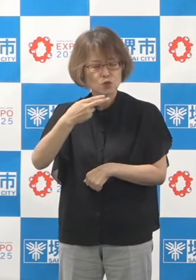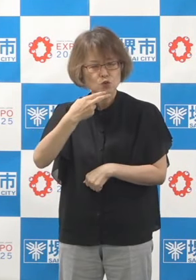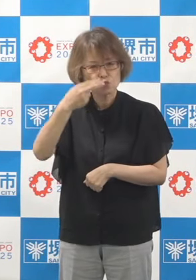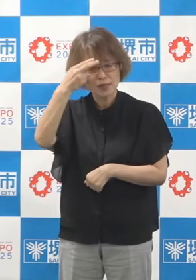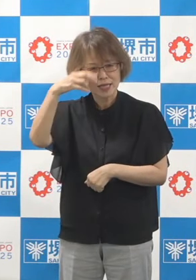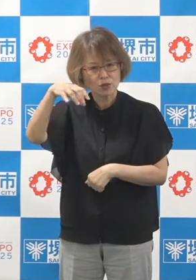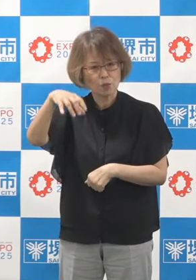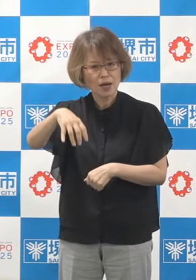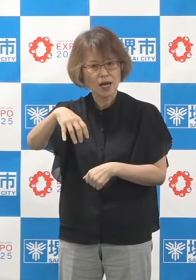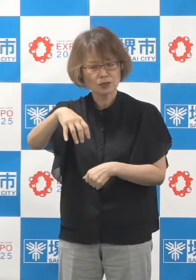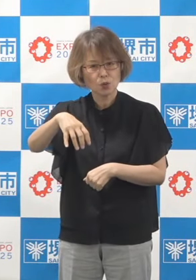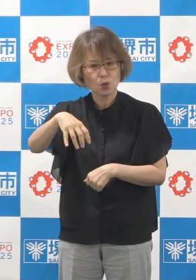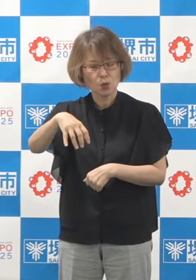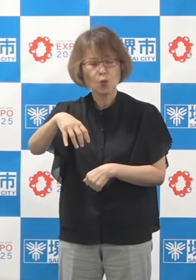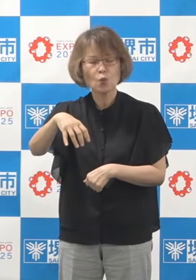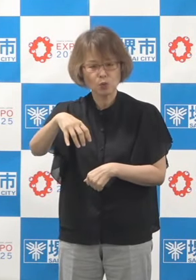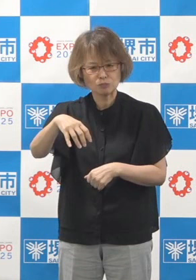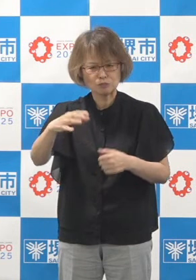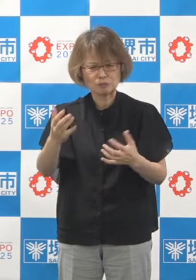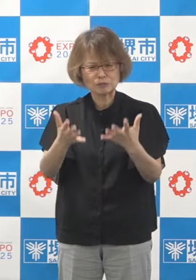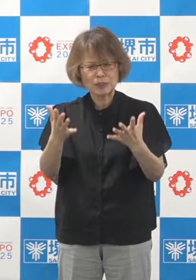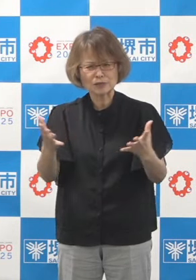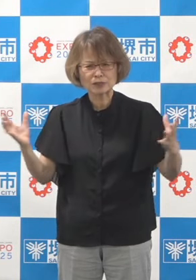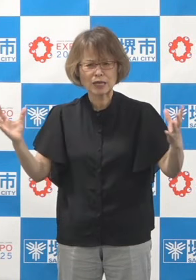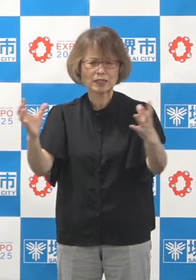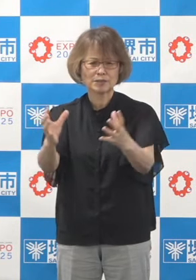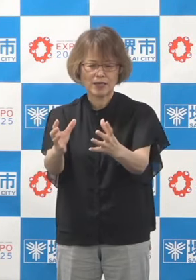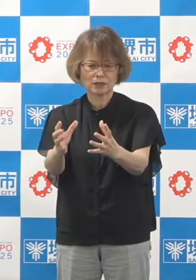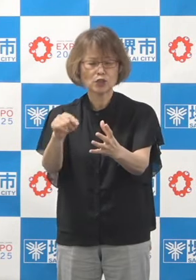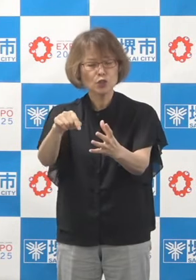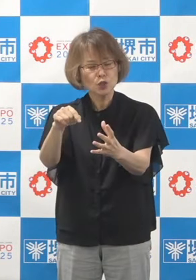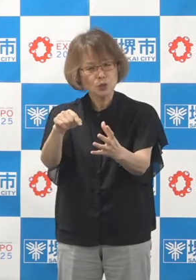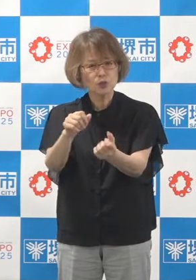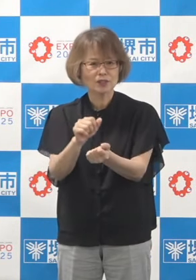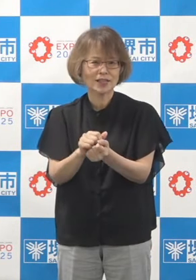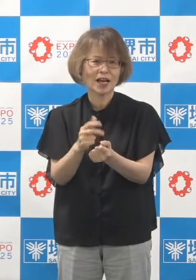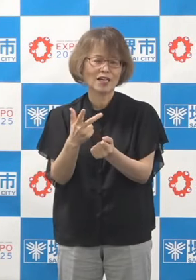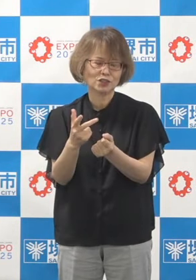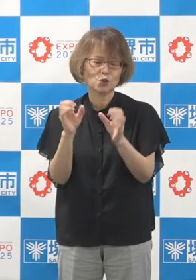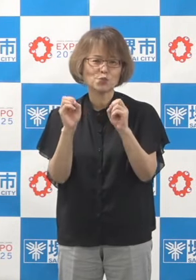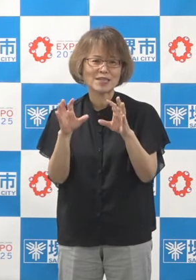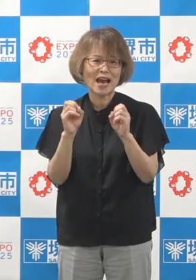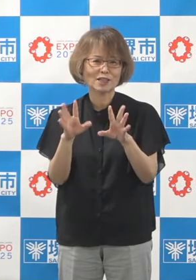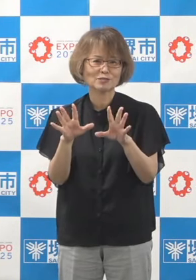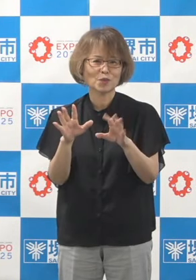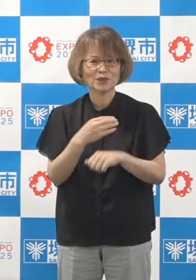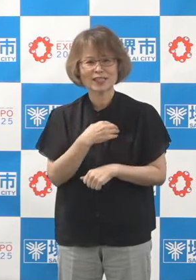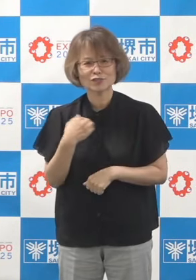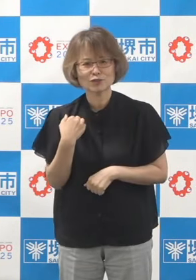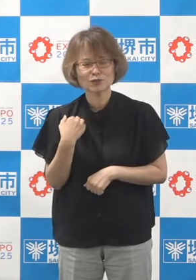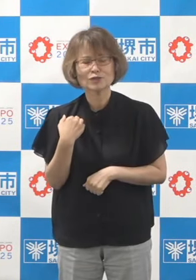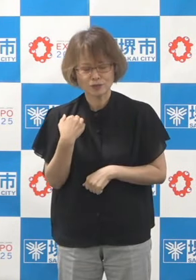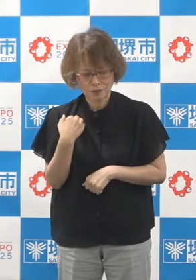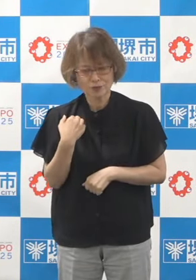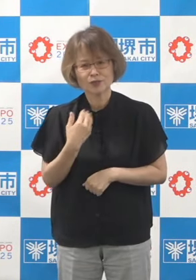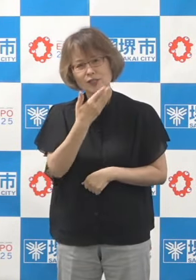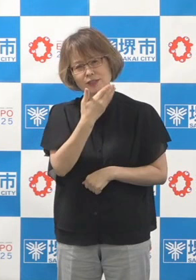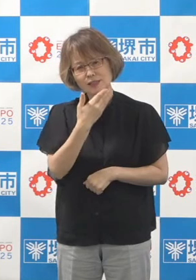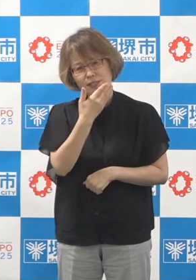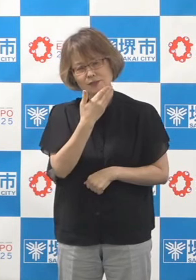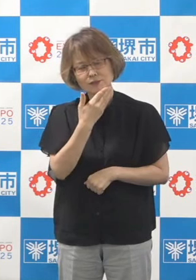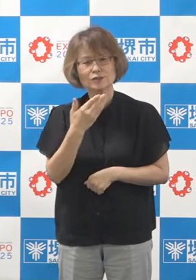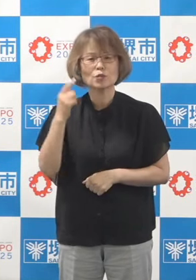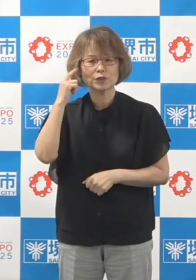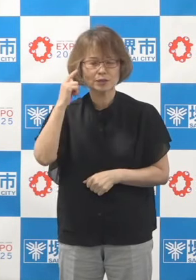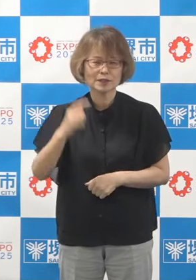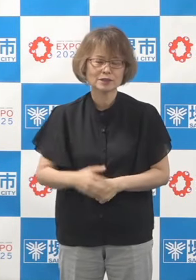ね、多くの方が訪れる場所で堺市の PR をしていただくような機会を設けてもらえるというのは堺にとっても非常に重要なポイントだと